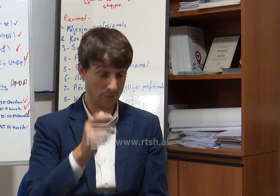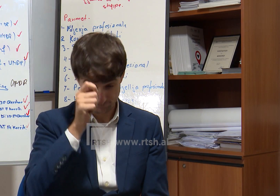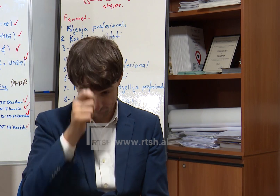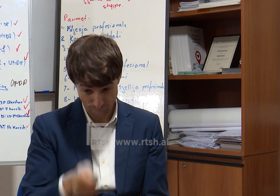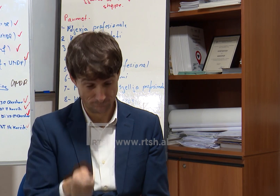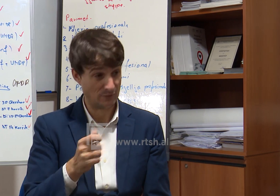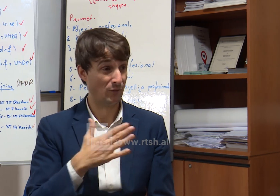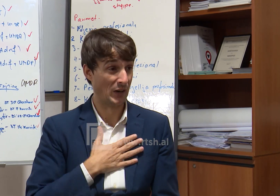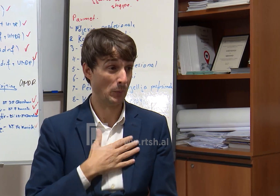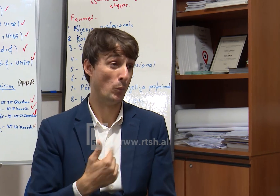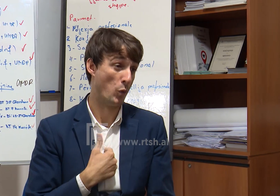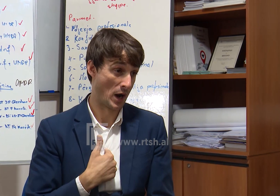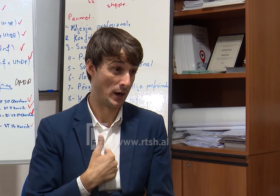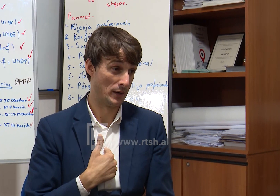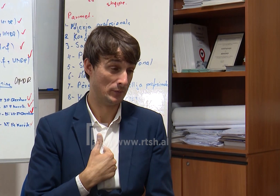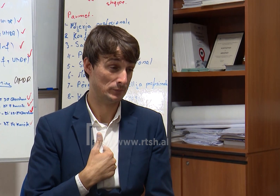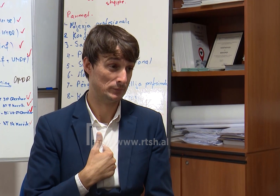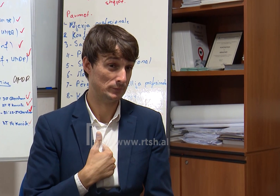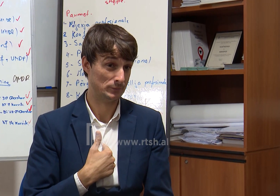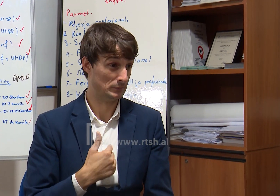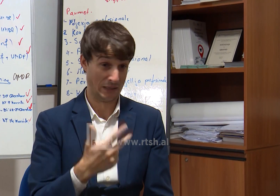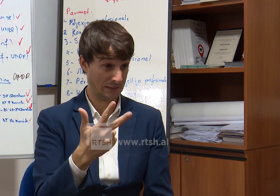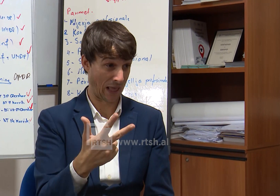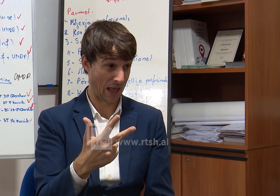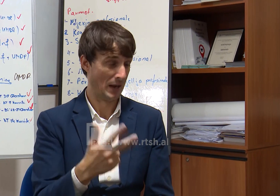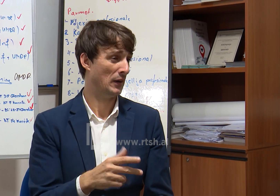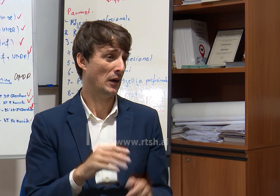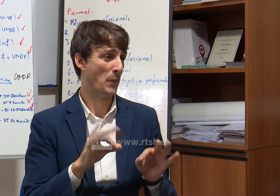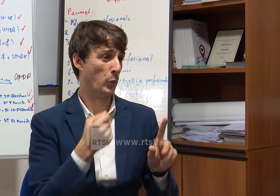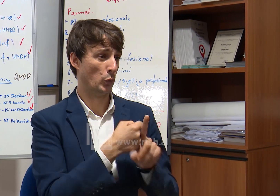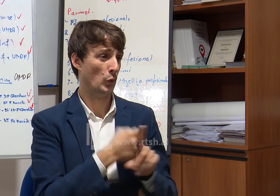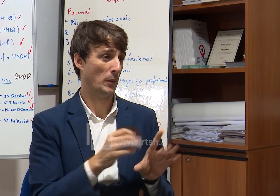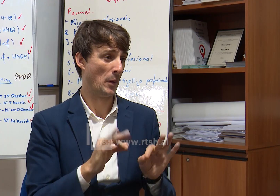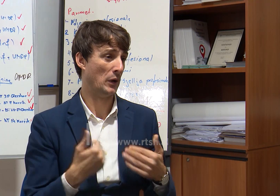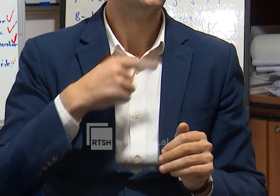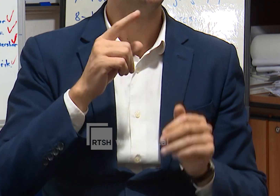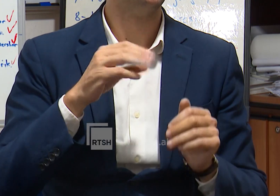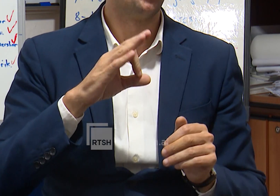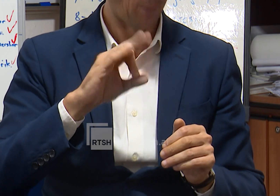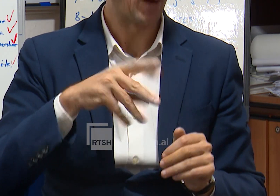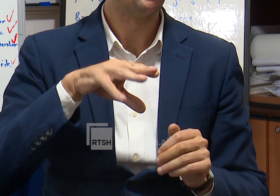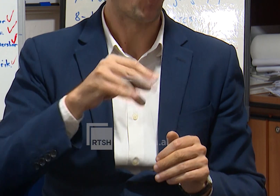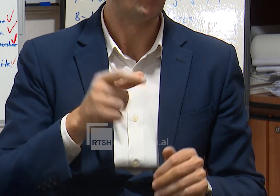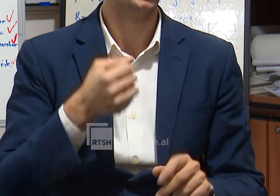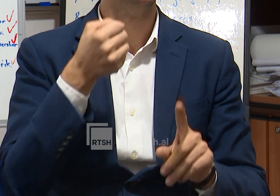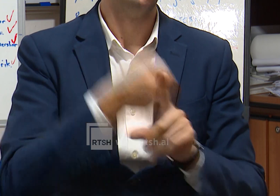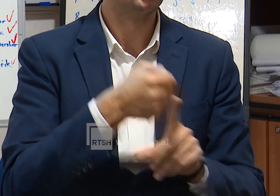mbështetje shumë e madhe. Me të gjitha takimet që ne kemi bërë me ministrit përkatëse, është shumë ngarkesë për ta. Në konferencat që Anat zhvillon,